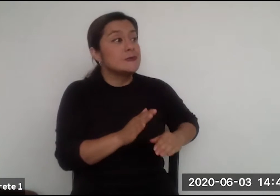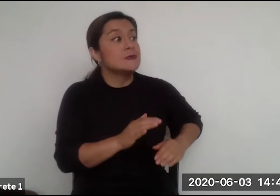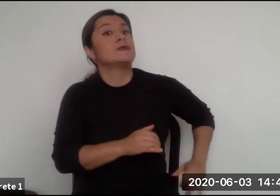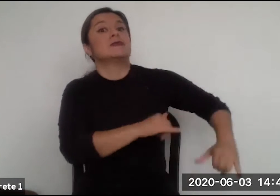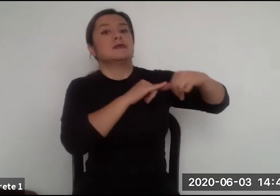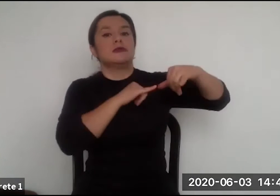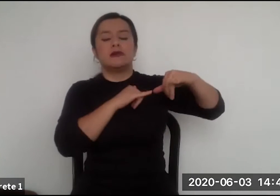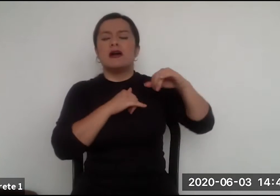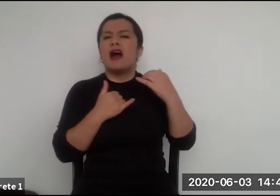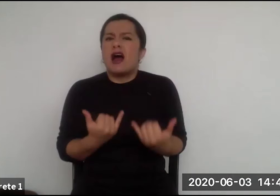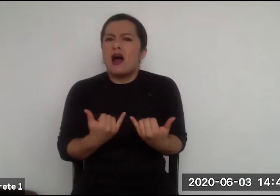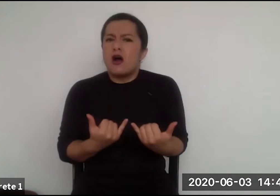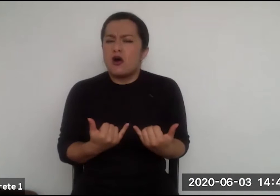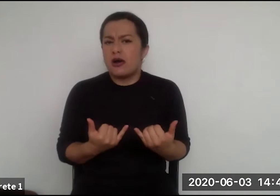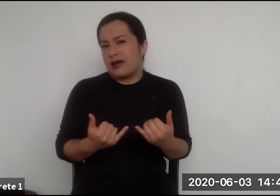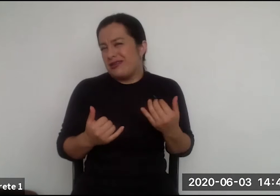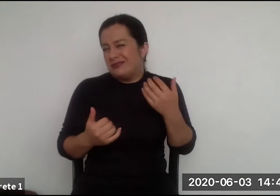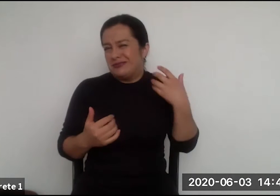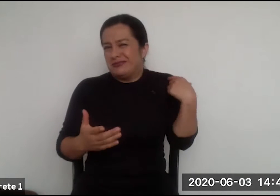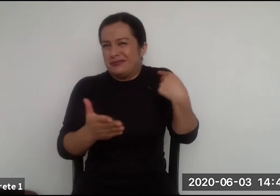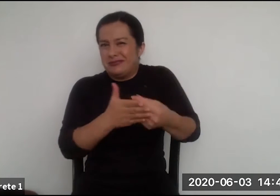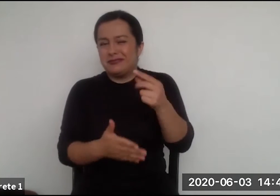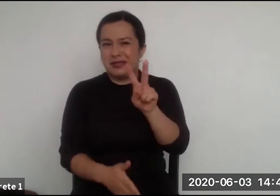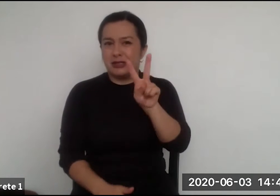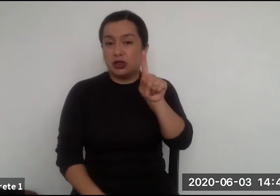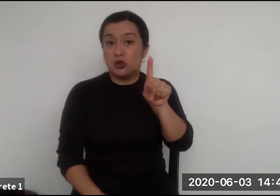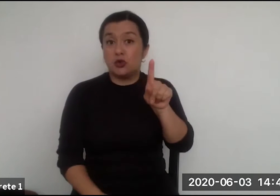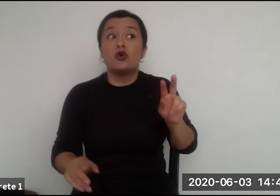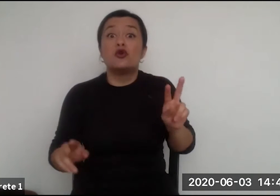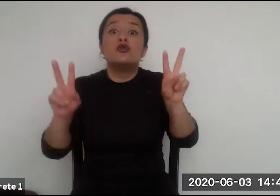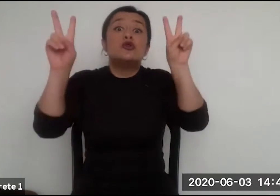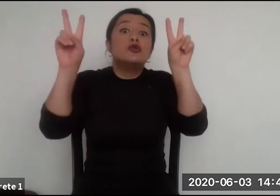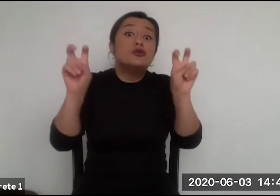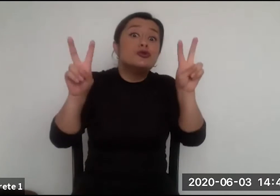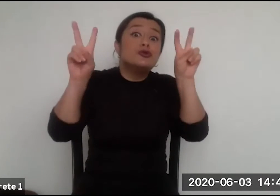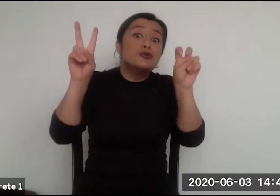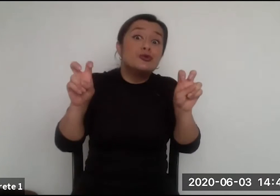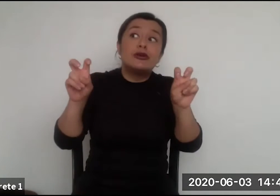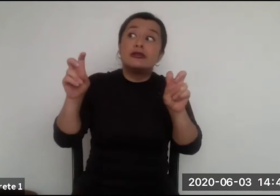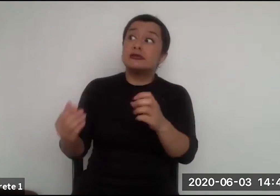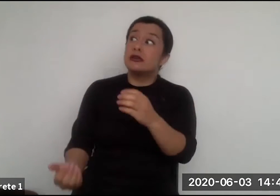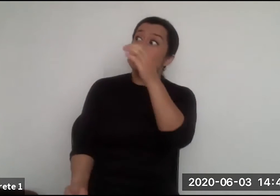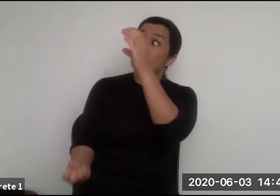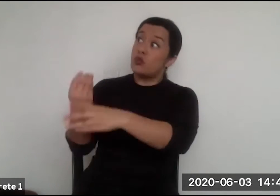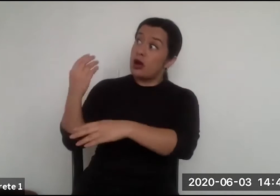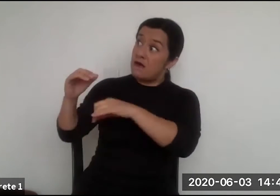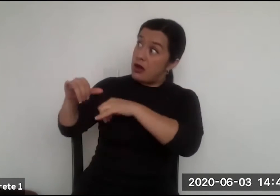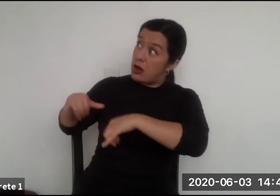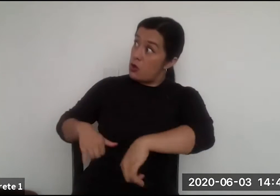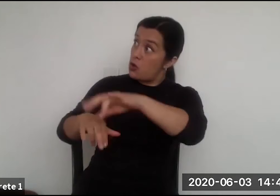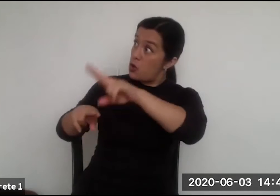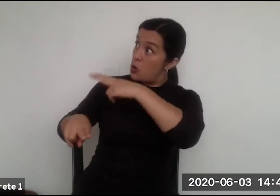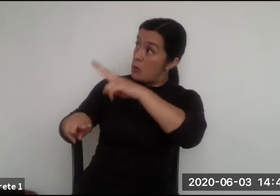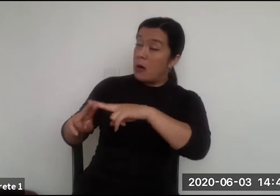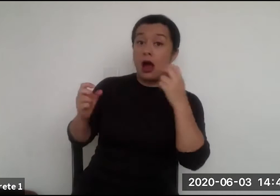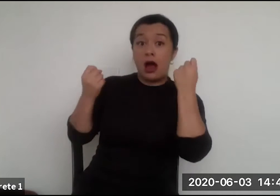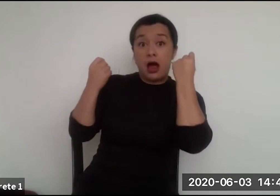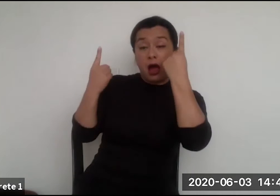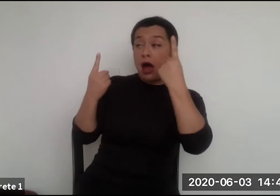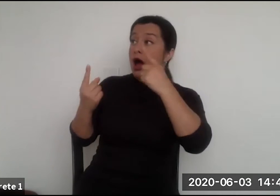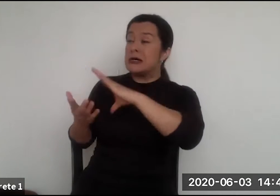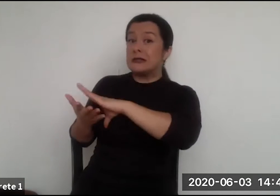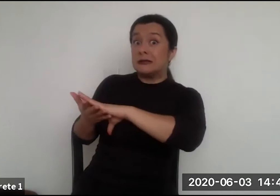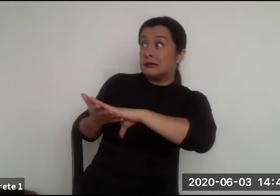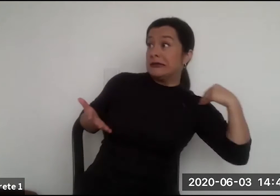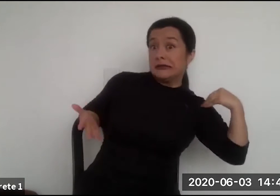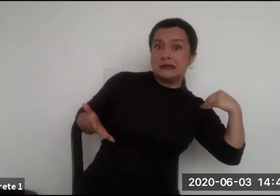XXI, dinamizadas por esta supuesta nueva normalidad y que están siendo impulsadas de una manera